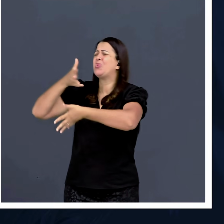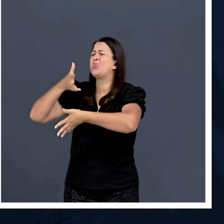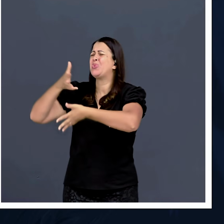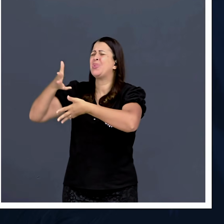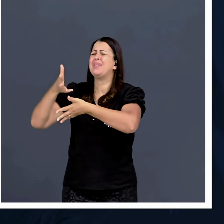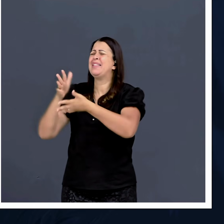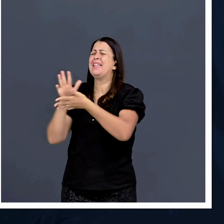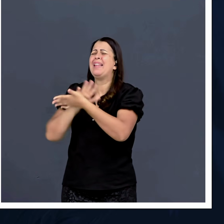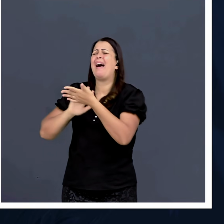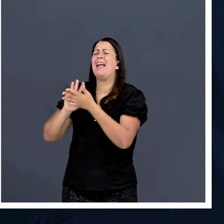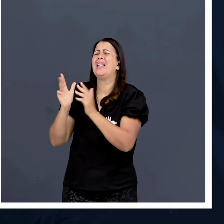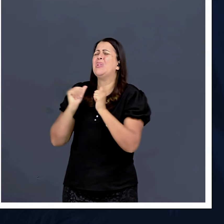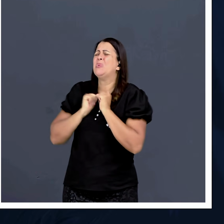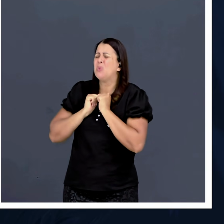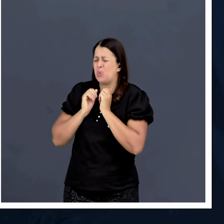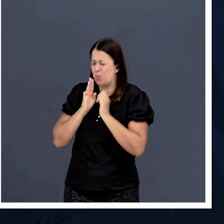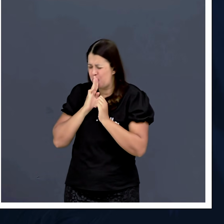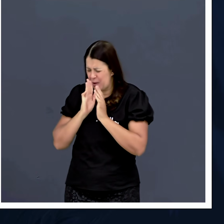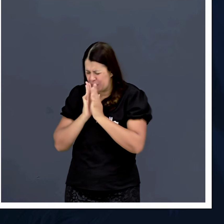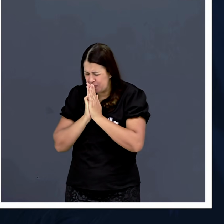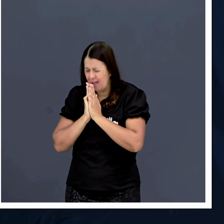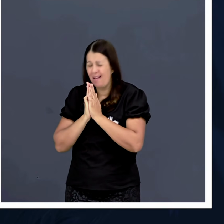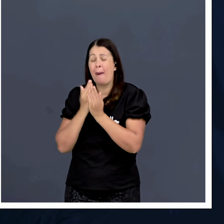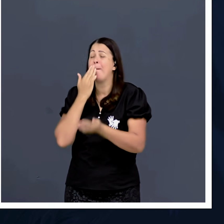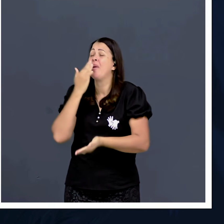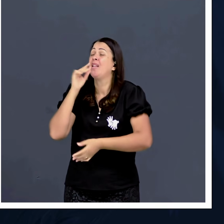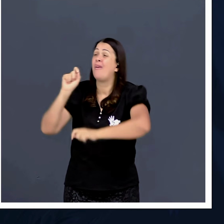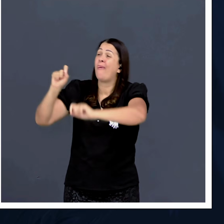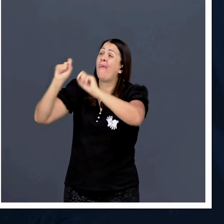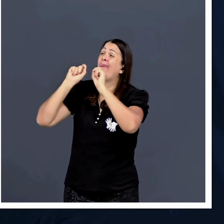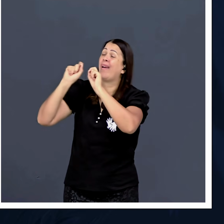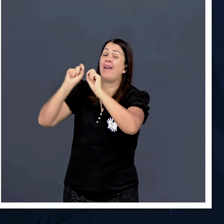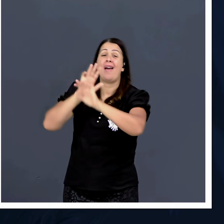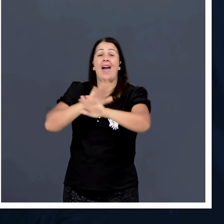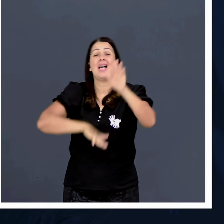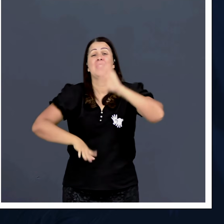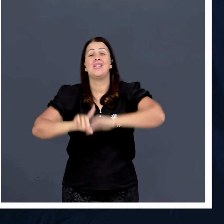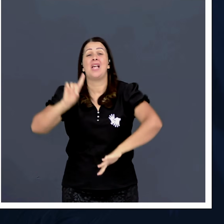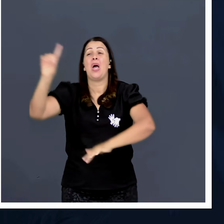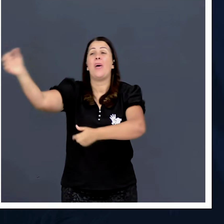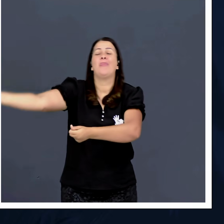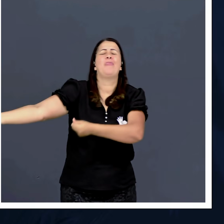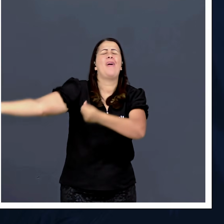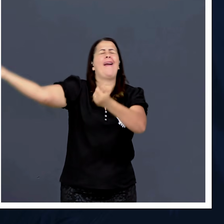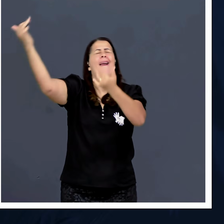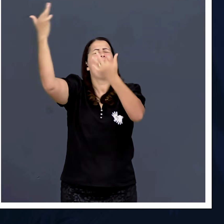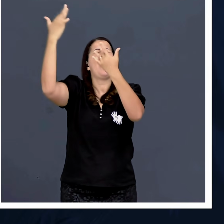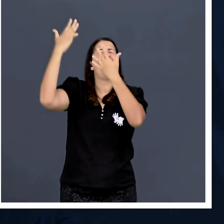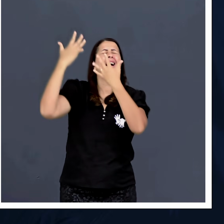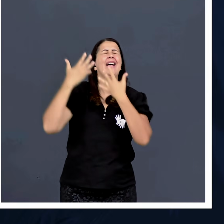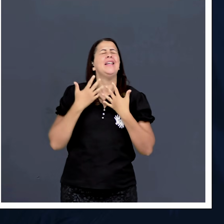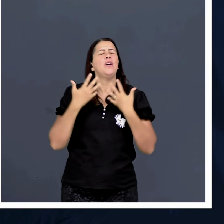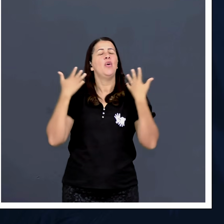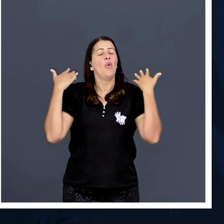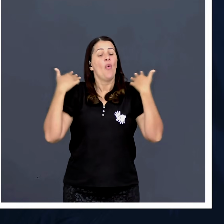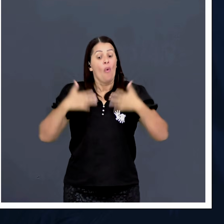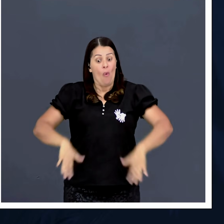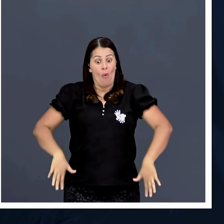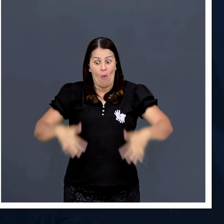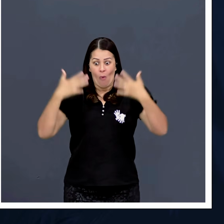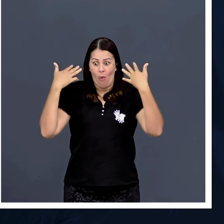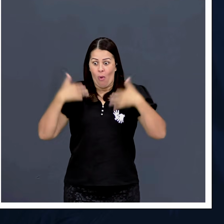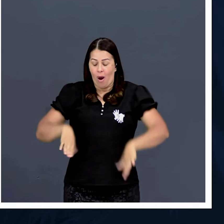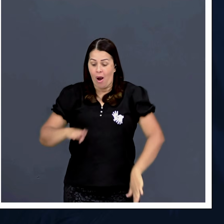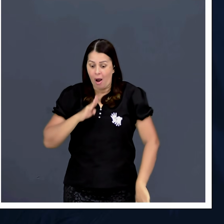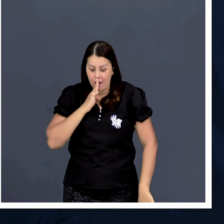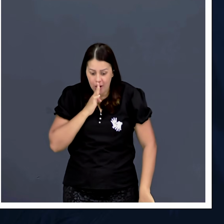como falar, nem o que pedir. Às vezes a bênção que Ele nos entregou é tamanha que a gente fica sem palavras. Meu